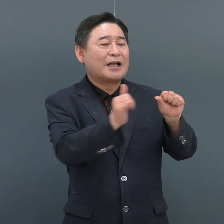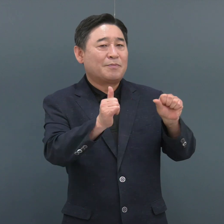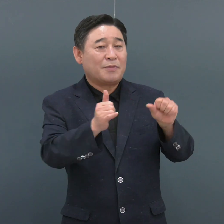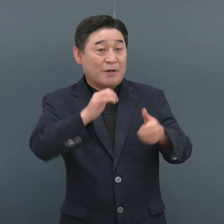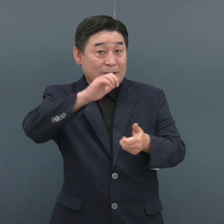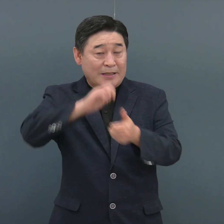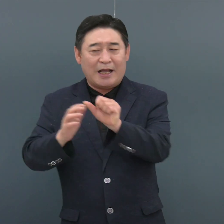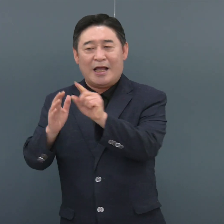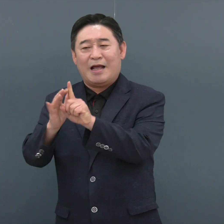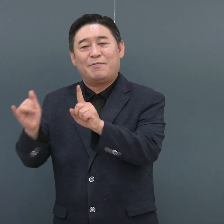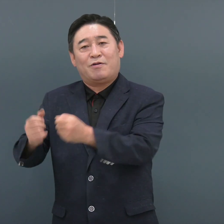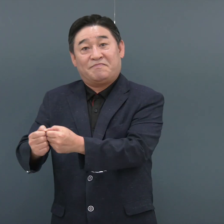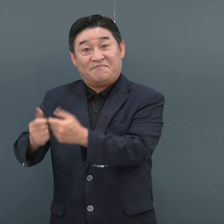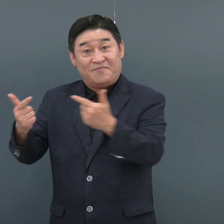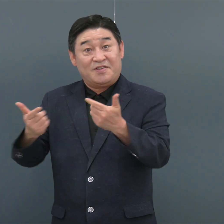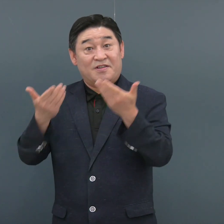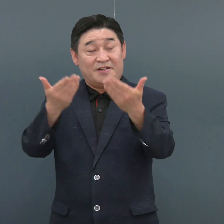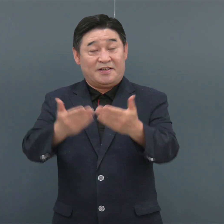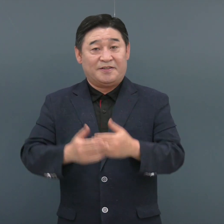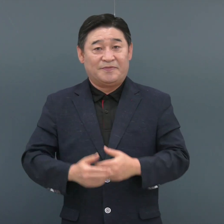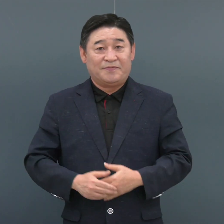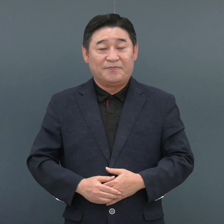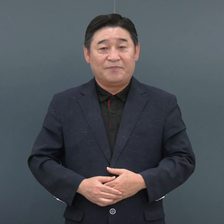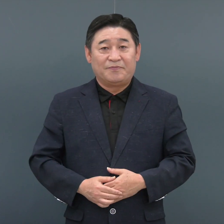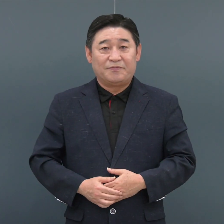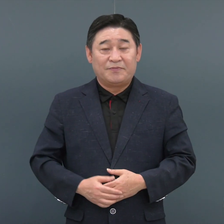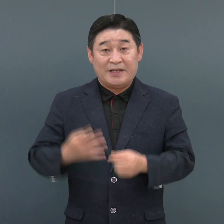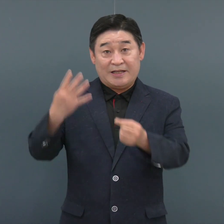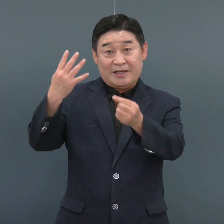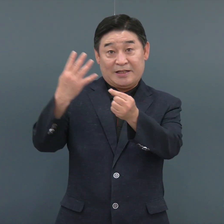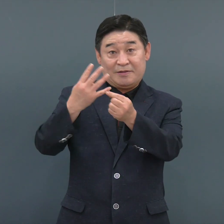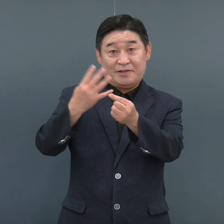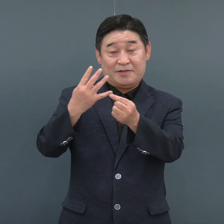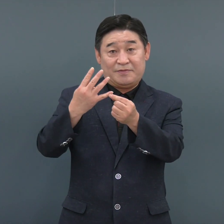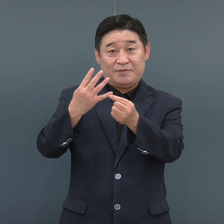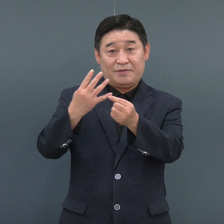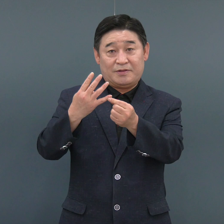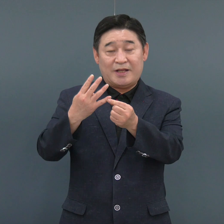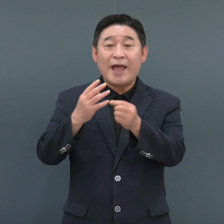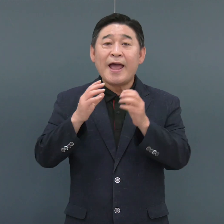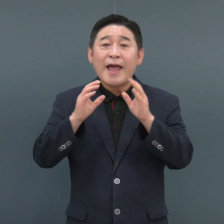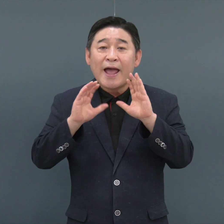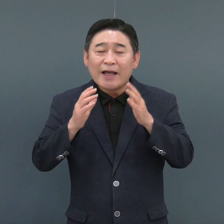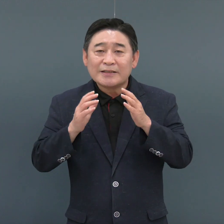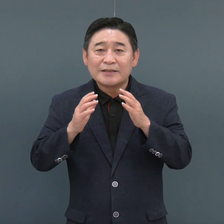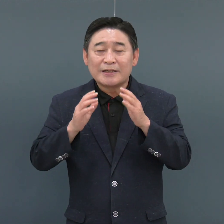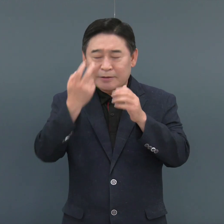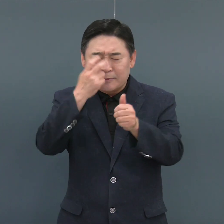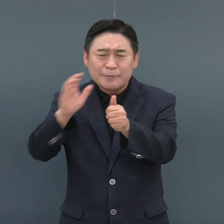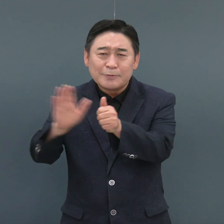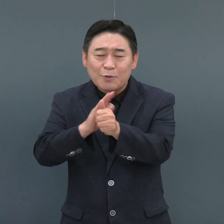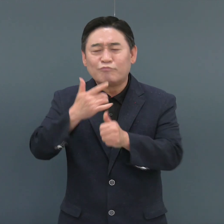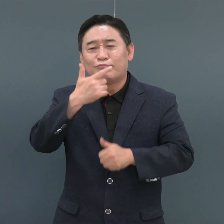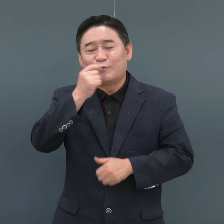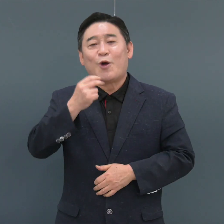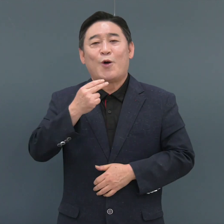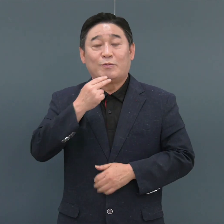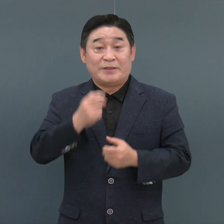1명으로 늘리겠습니다. 네 번째, 영유아와 아동 돌봄을 부족함 없이